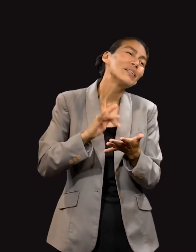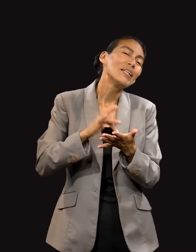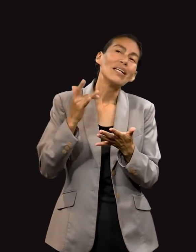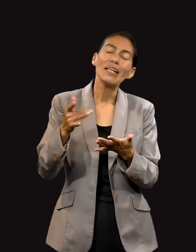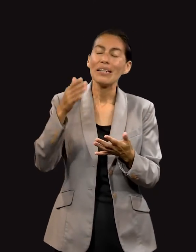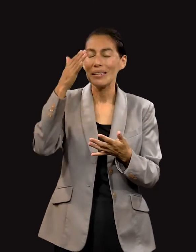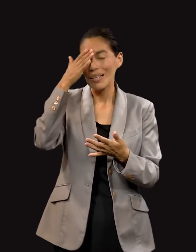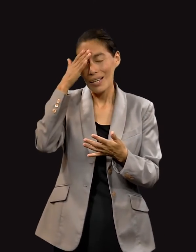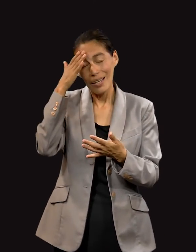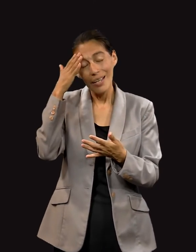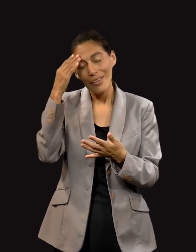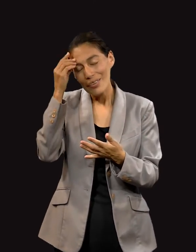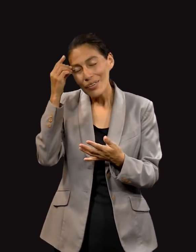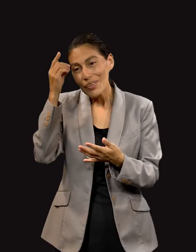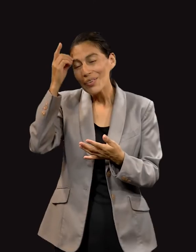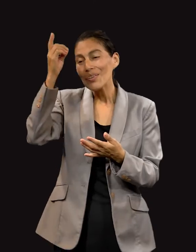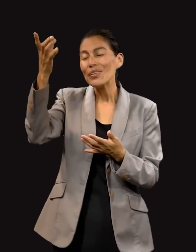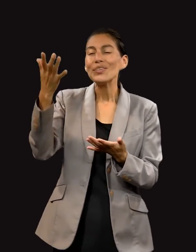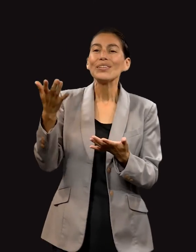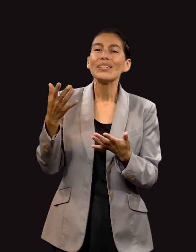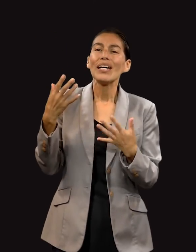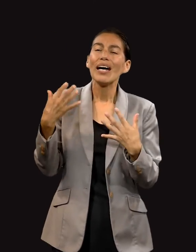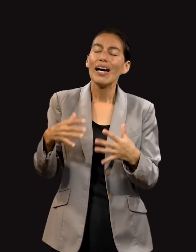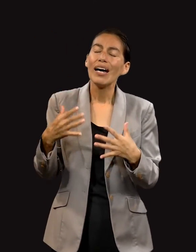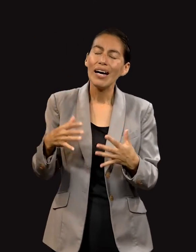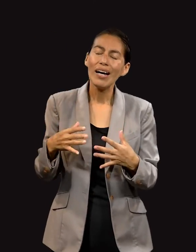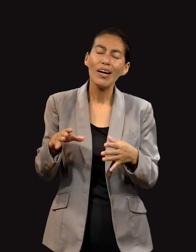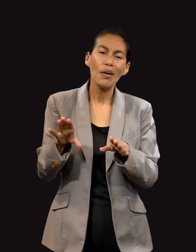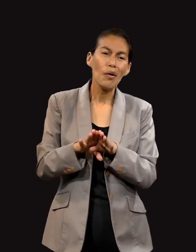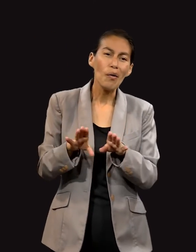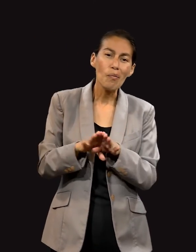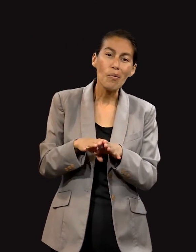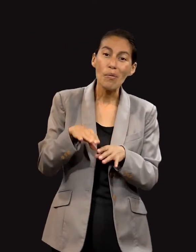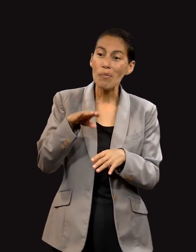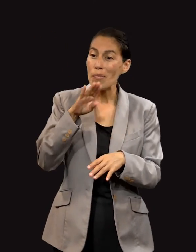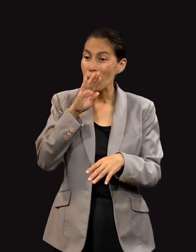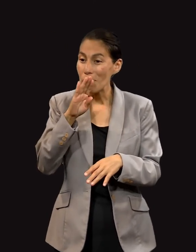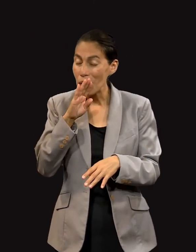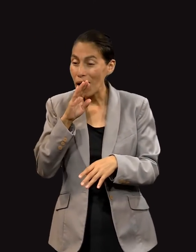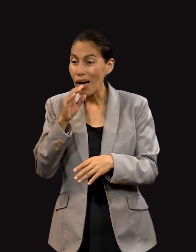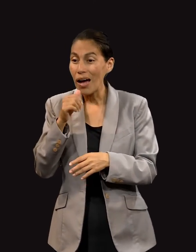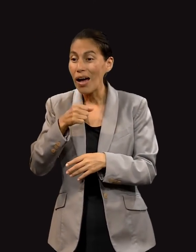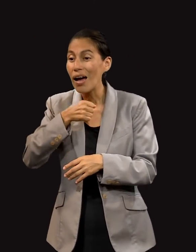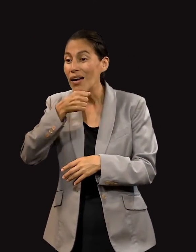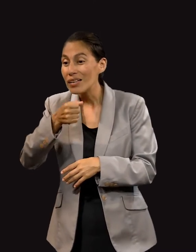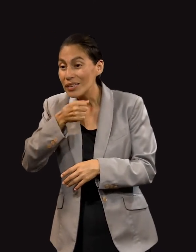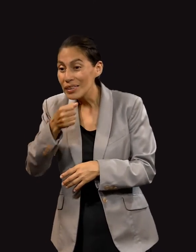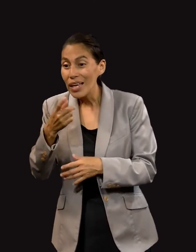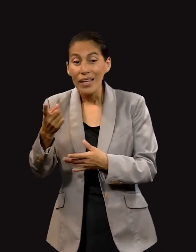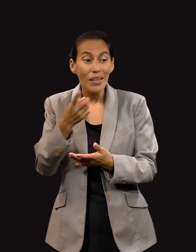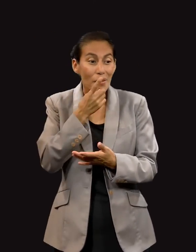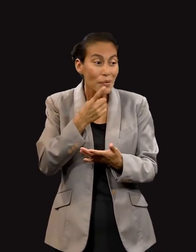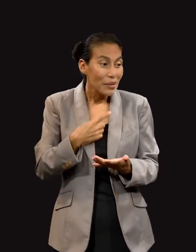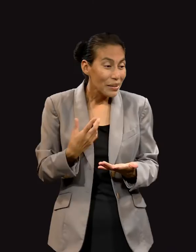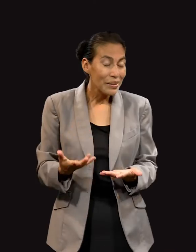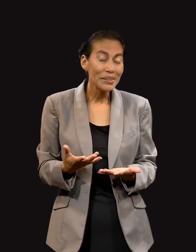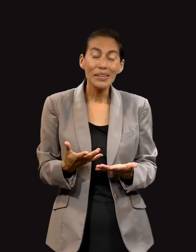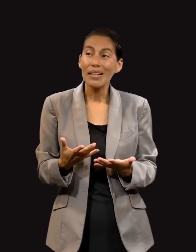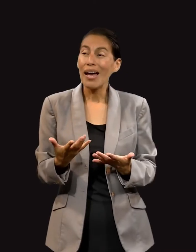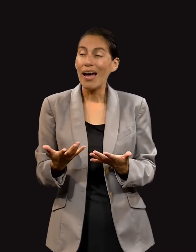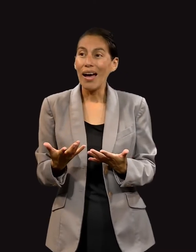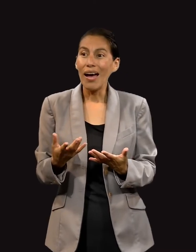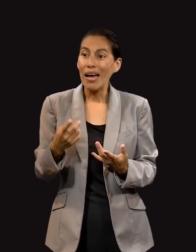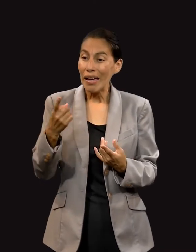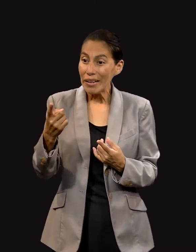estoy feliz y agradecida a nuestro Dios, porque mi mamá a su edad, ya una